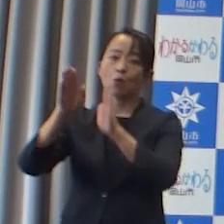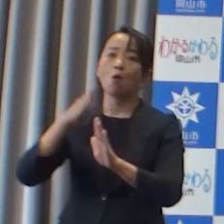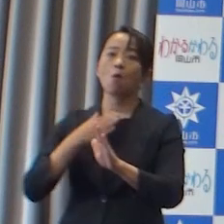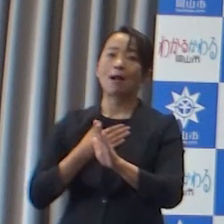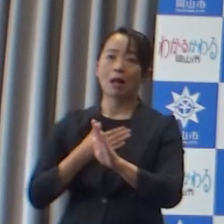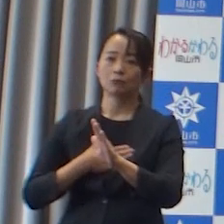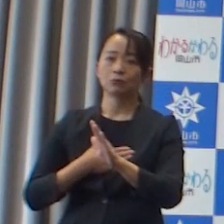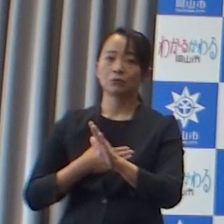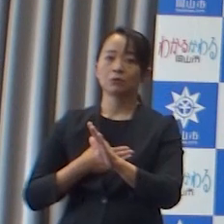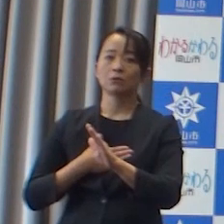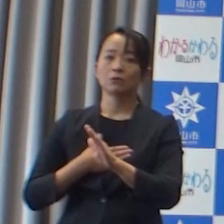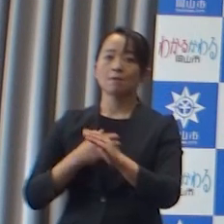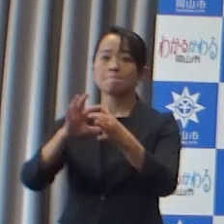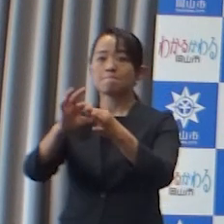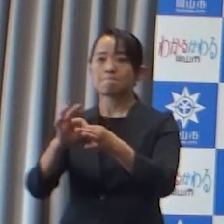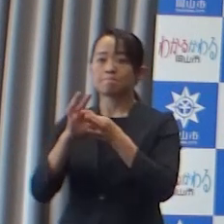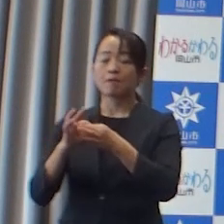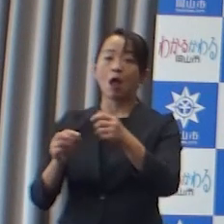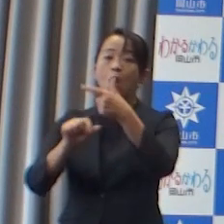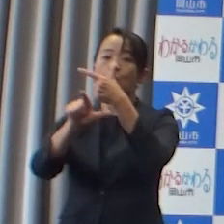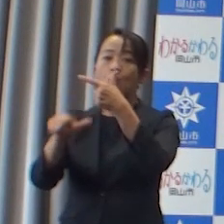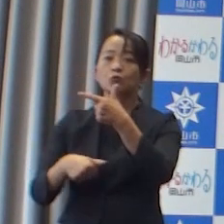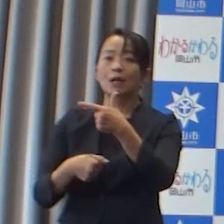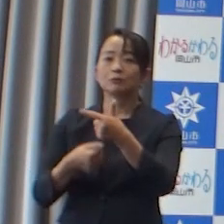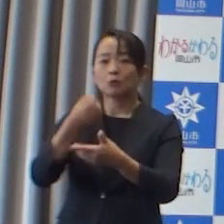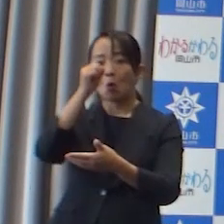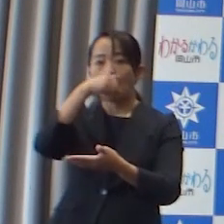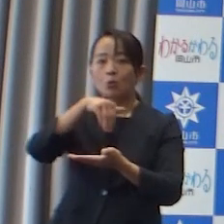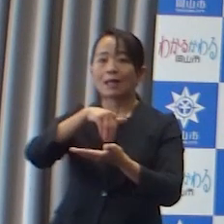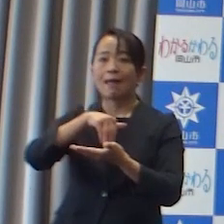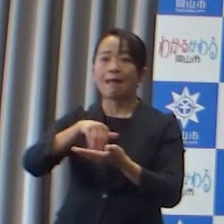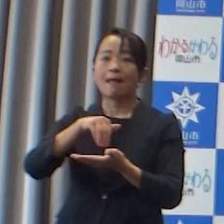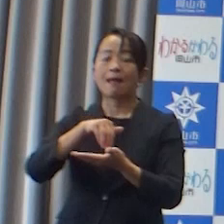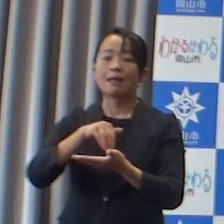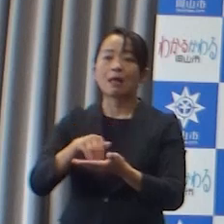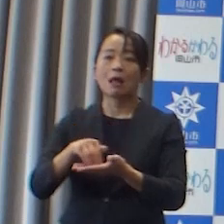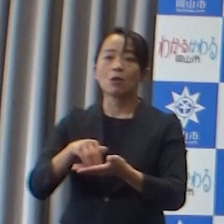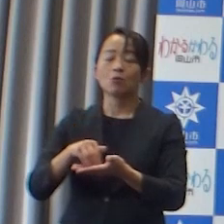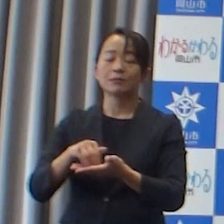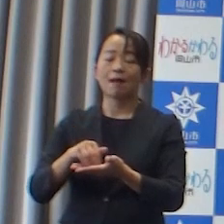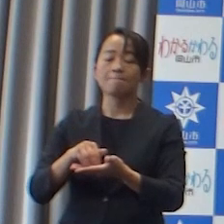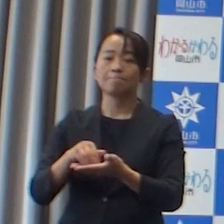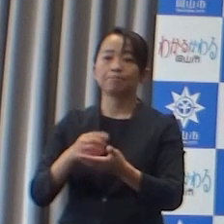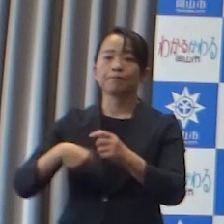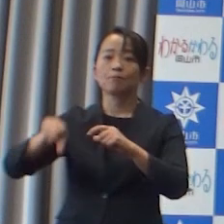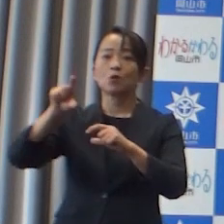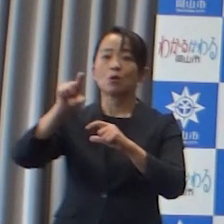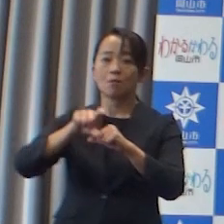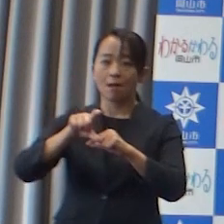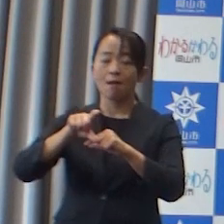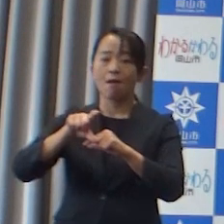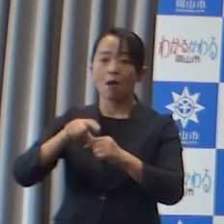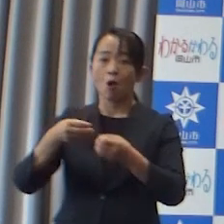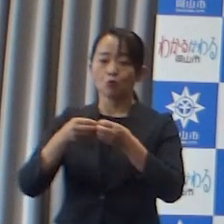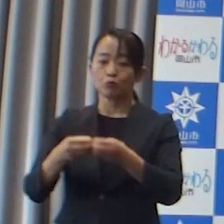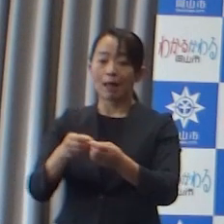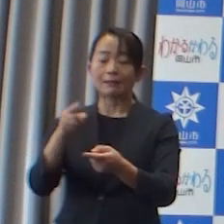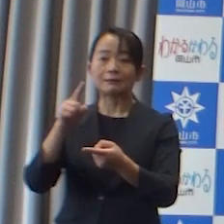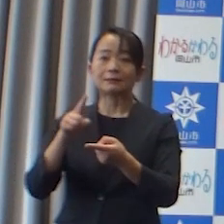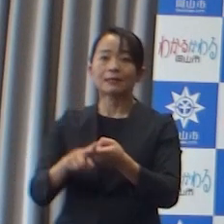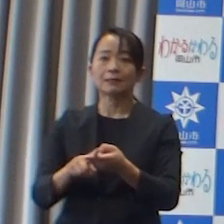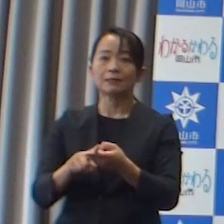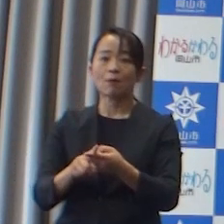で、計上し給付を行います。具体的には、まず住民税非課税世帯については